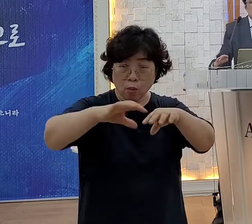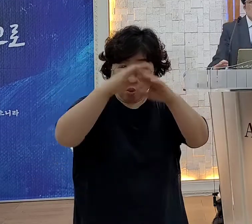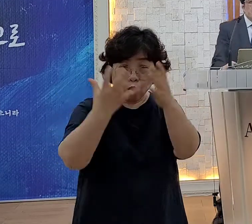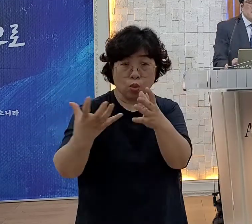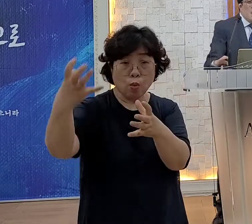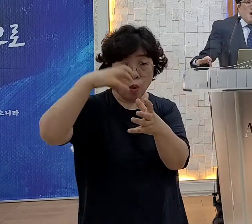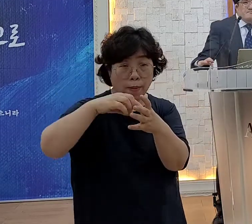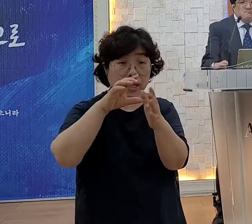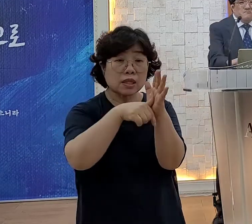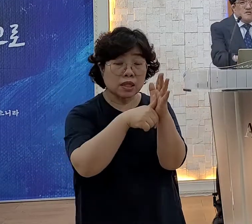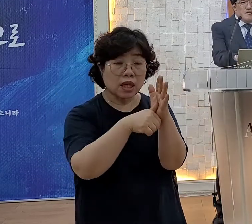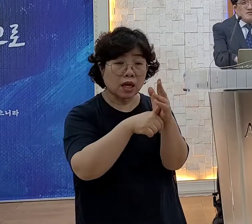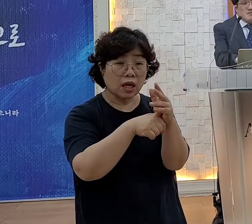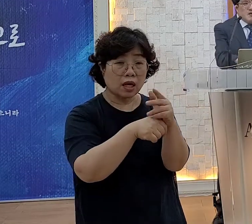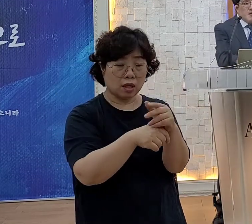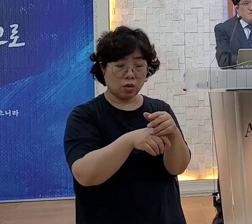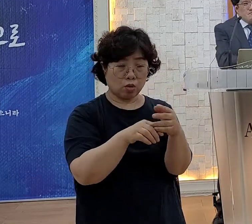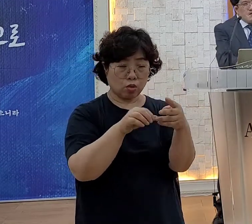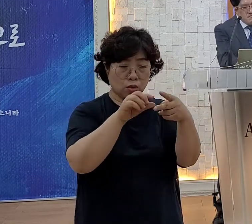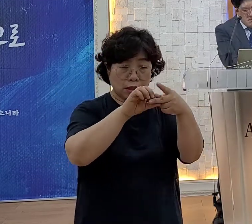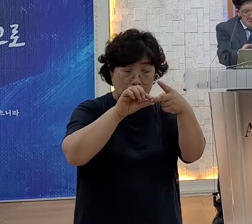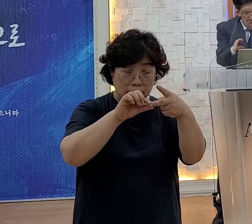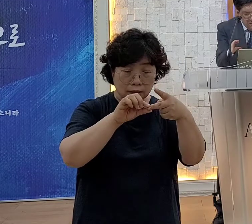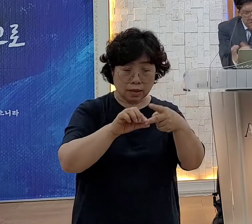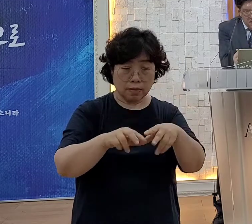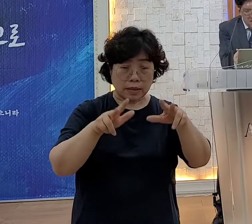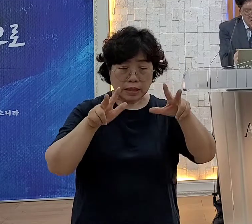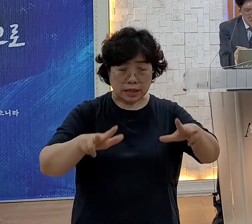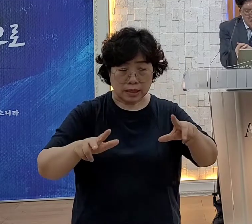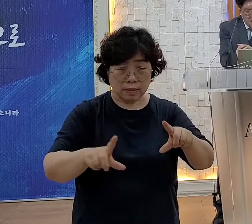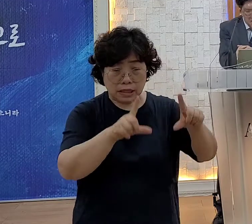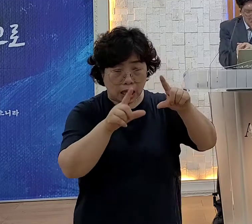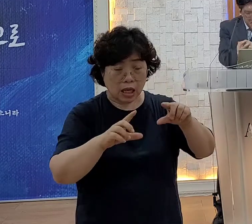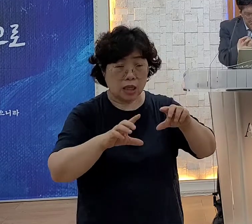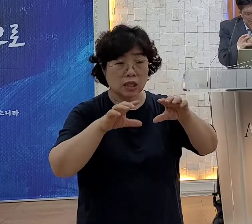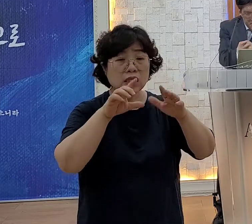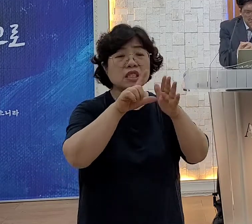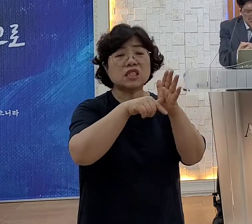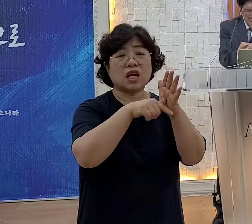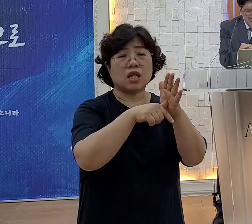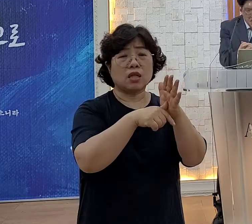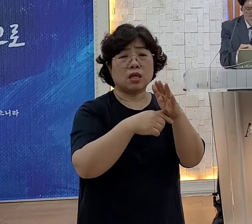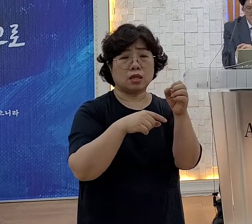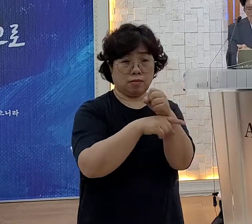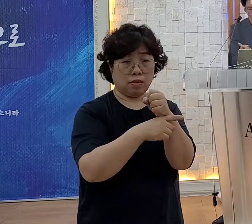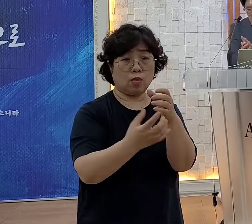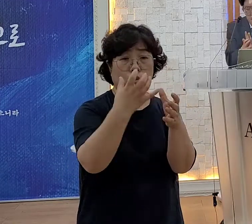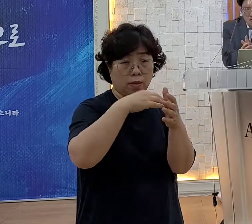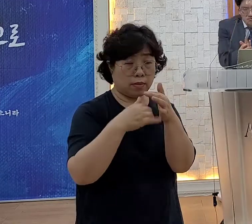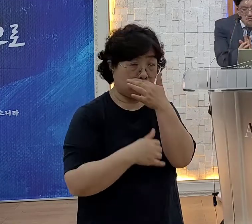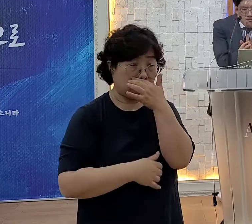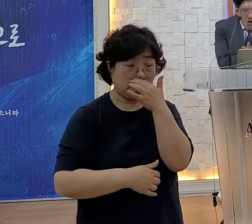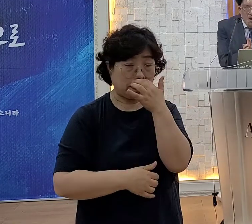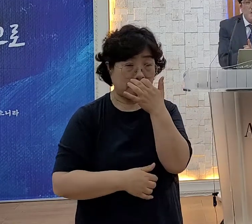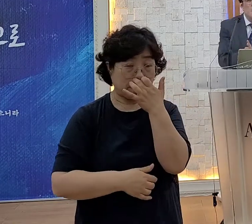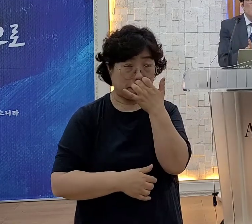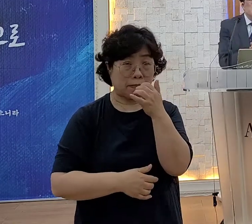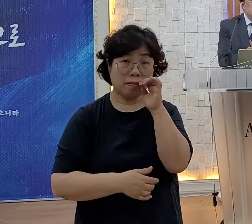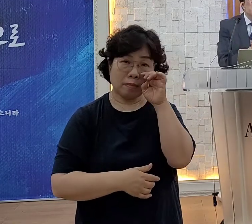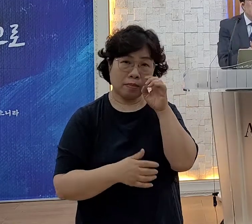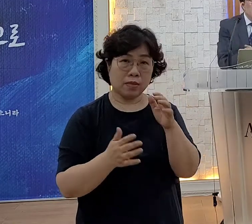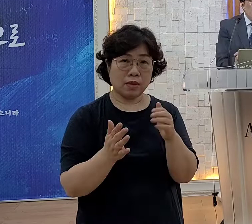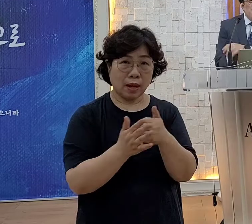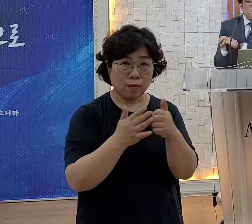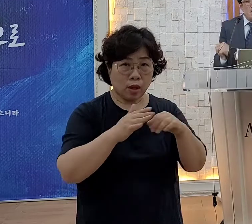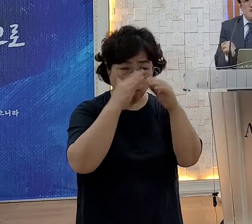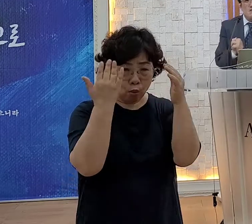얘기는 전부 다 앞으로 미래까지 태어날 모든 사람들이 이제 현재 안에 다 집어넣었다. 그래서 모두가 다